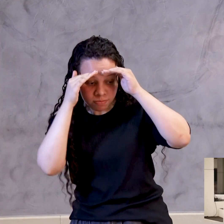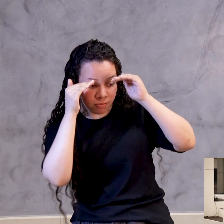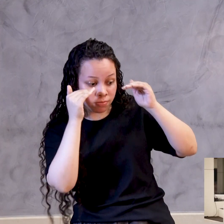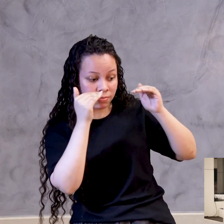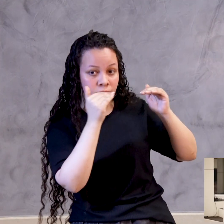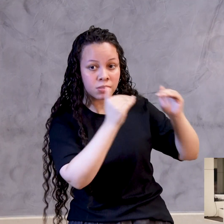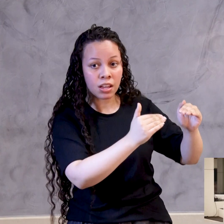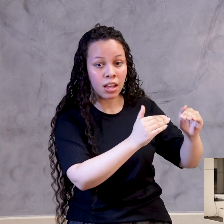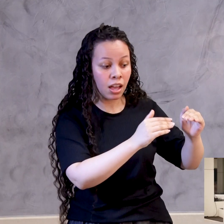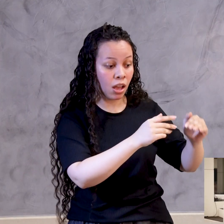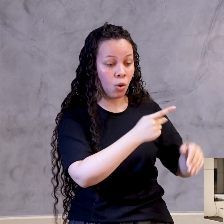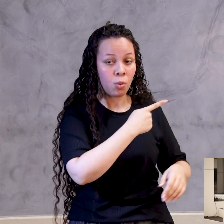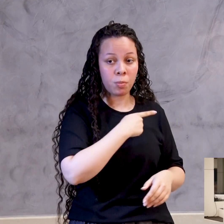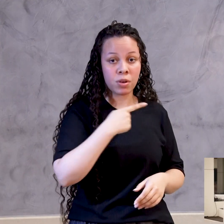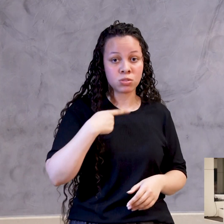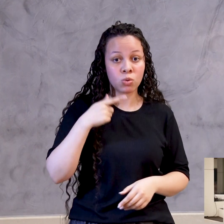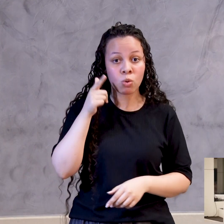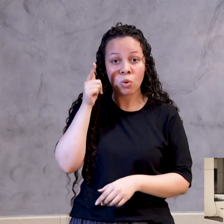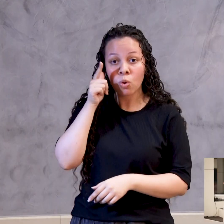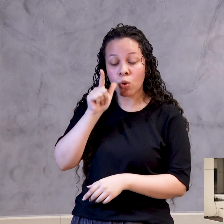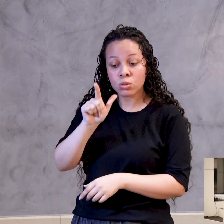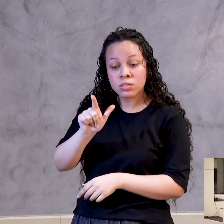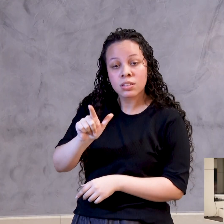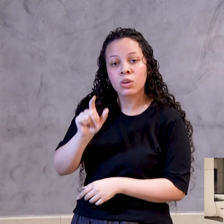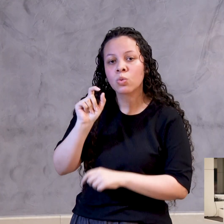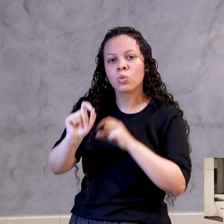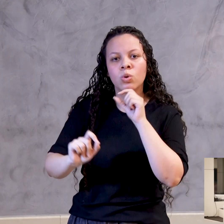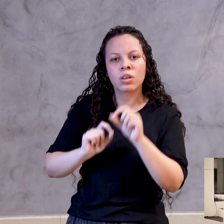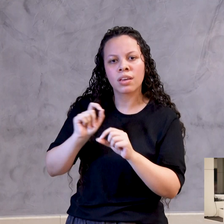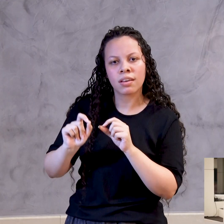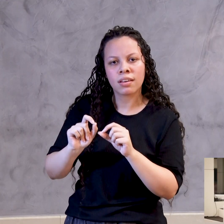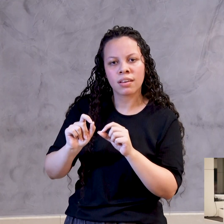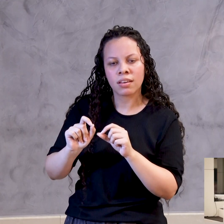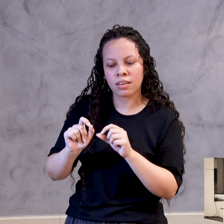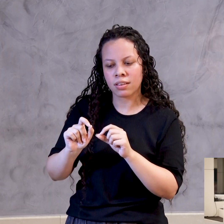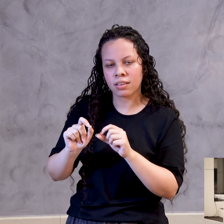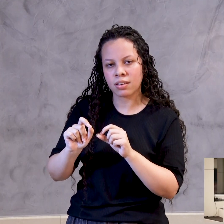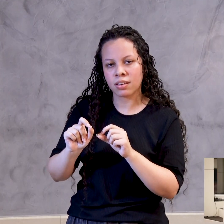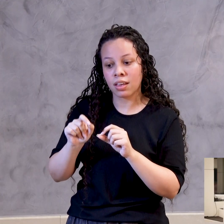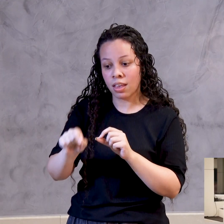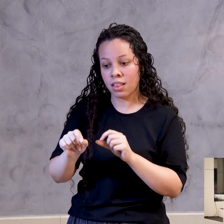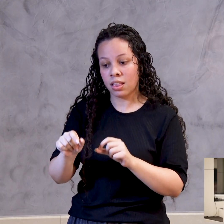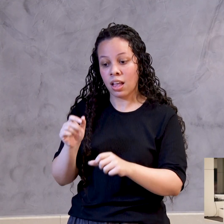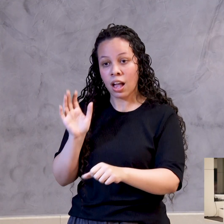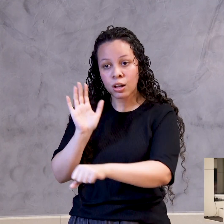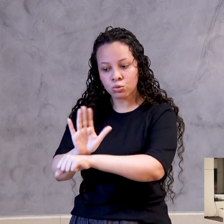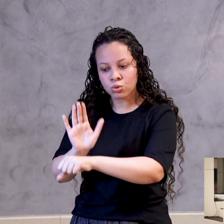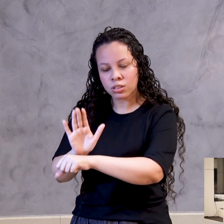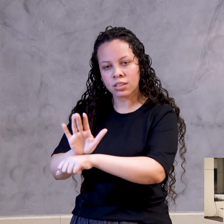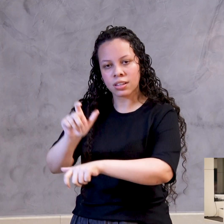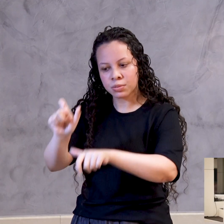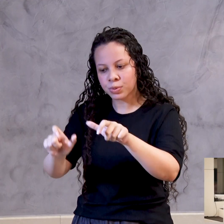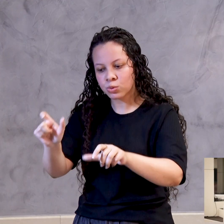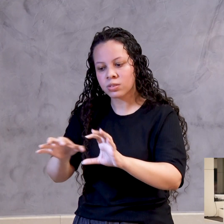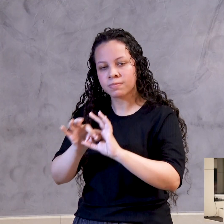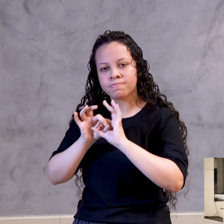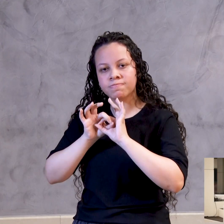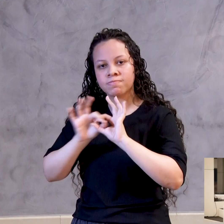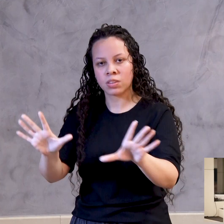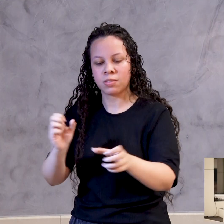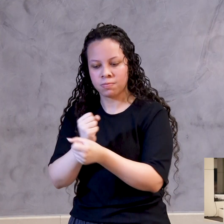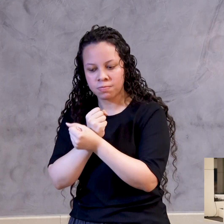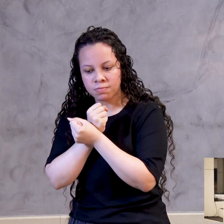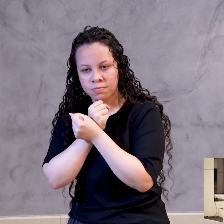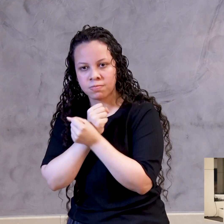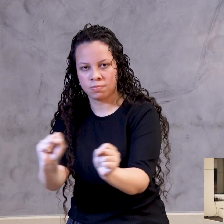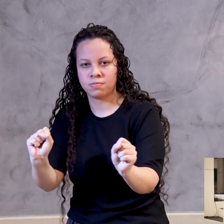está sujeito a esse ministério, dando a esse povo livramento, porque é isso que um pai faz, é isso que um marido